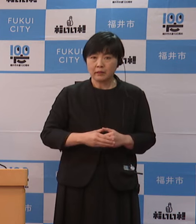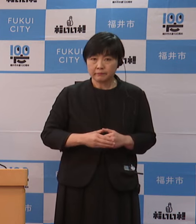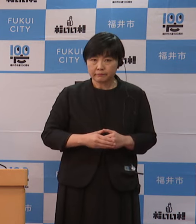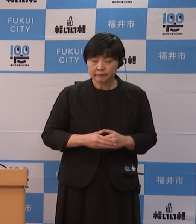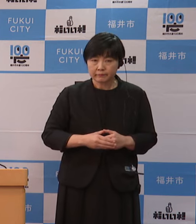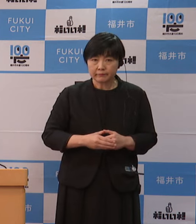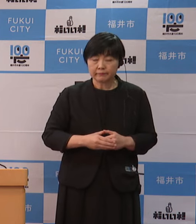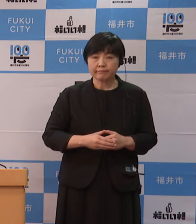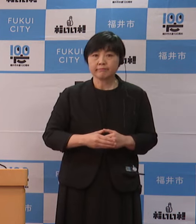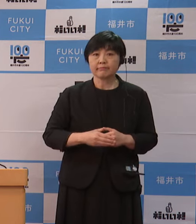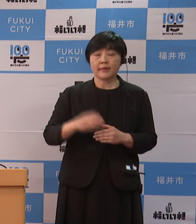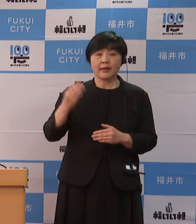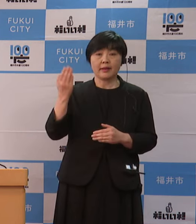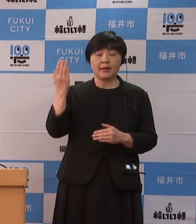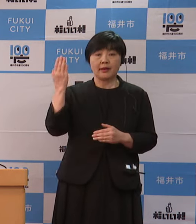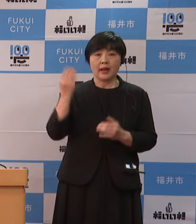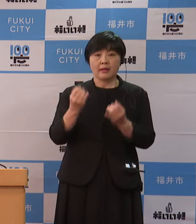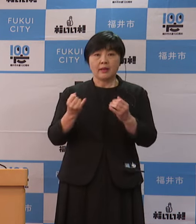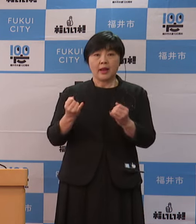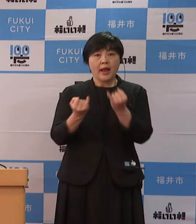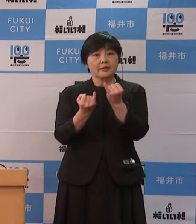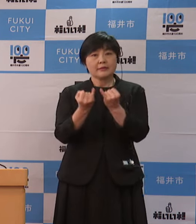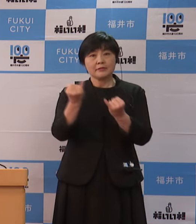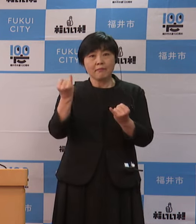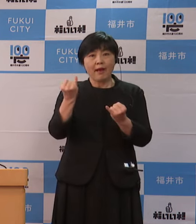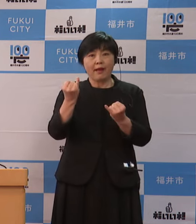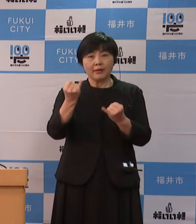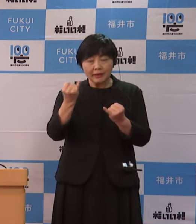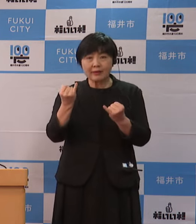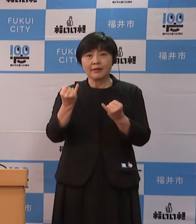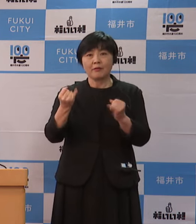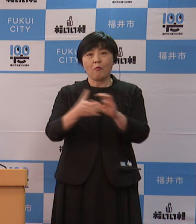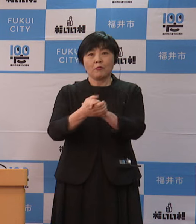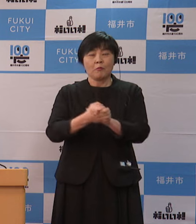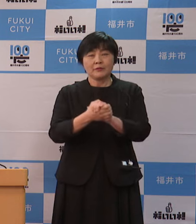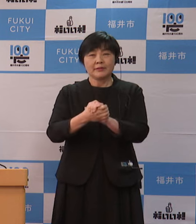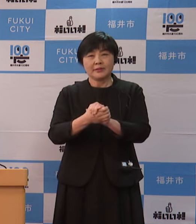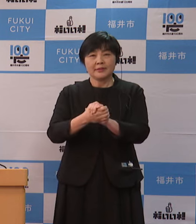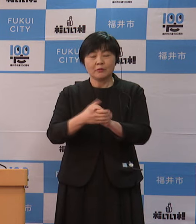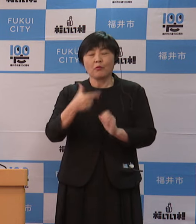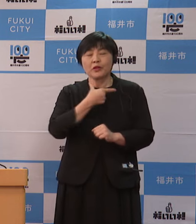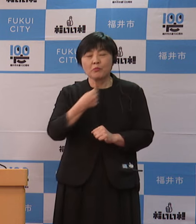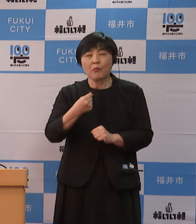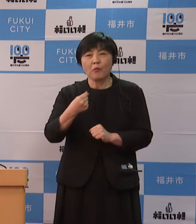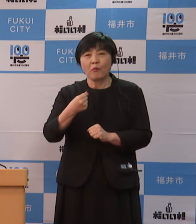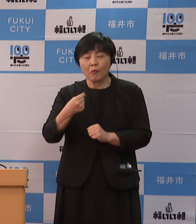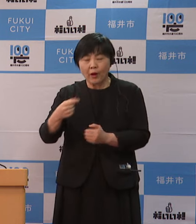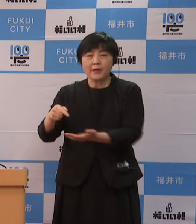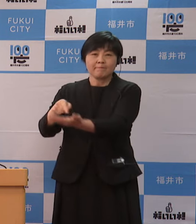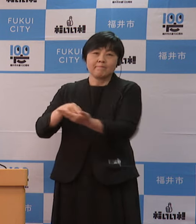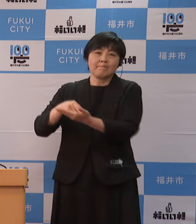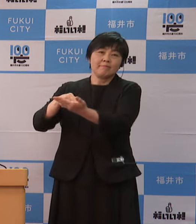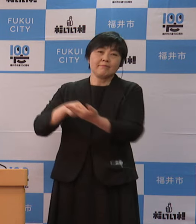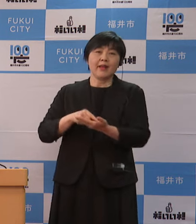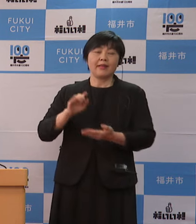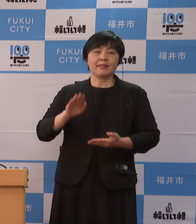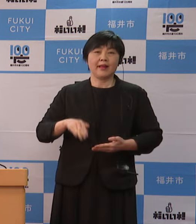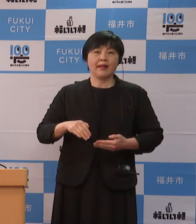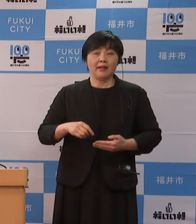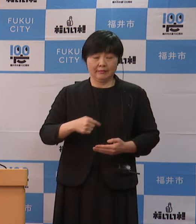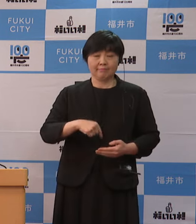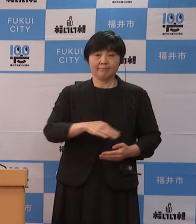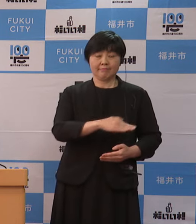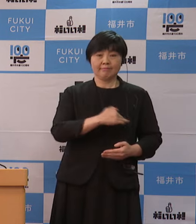クラン氏の方からですね、実は姉妹都市の関係を結びたいということで、強いなんかオファーがありましたんですけれども、我々としまし